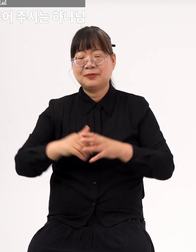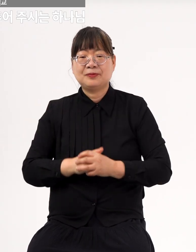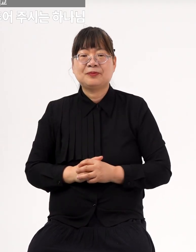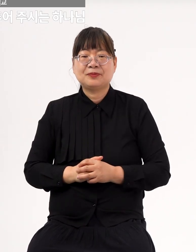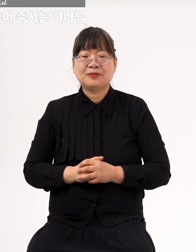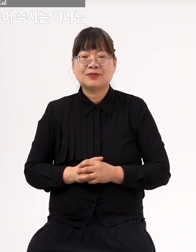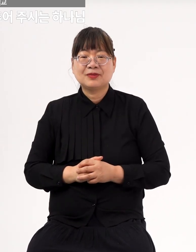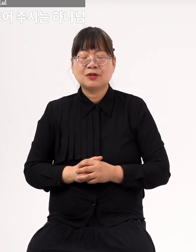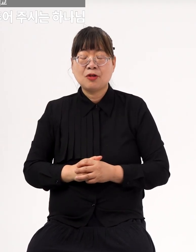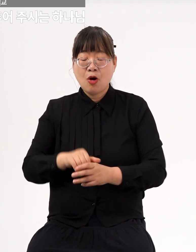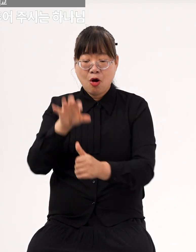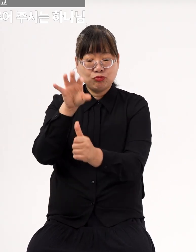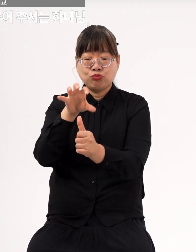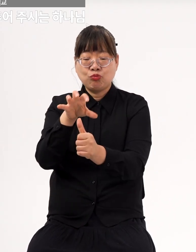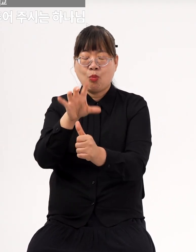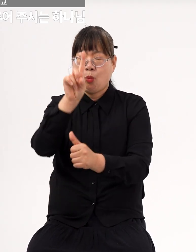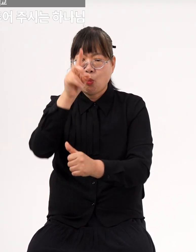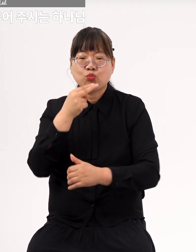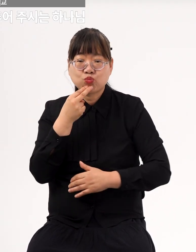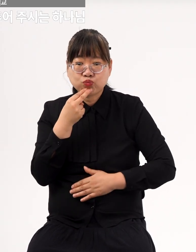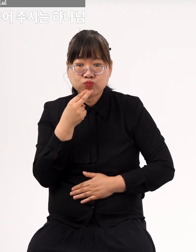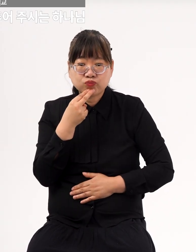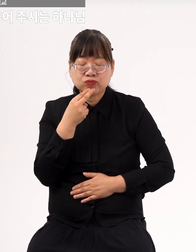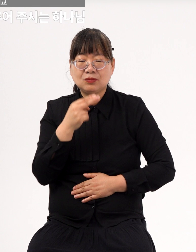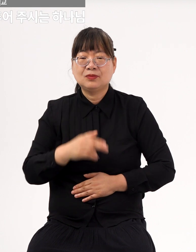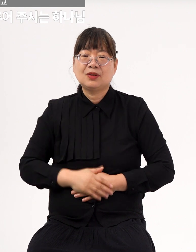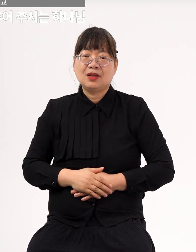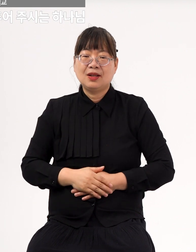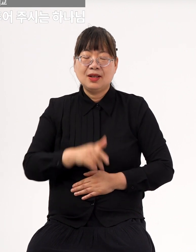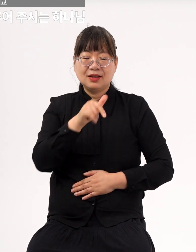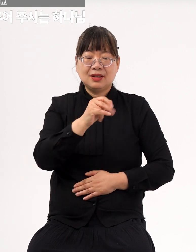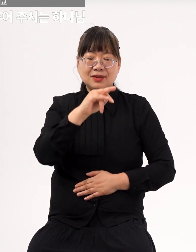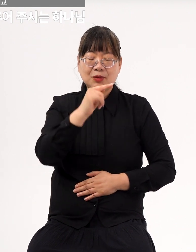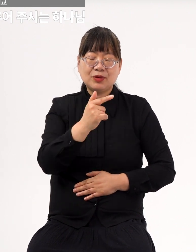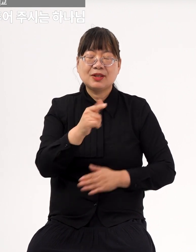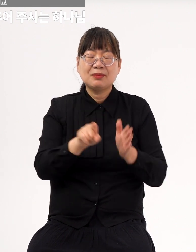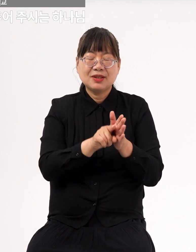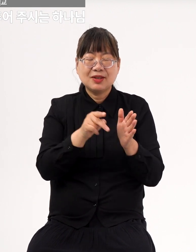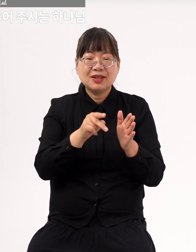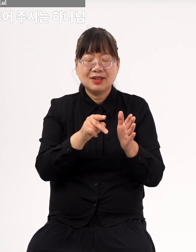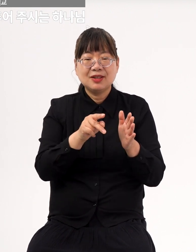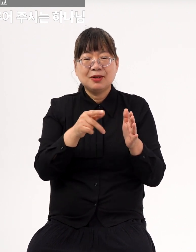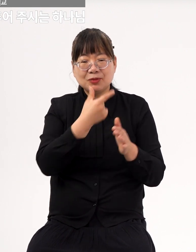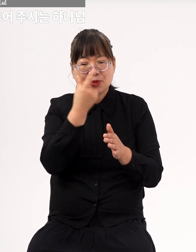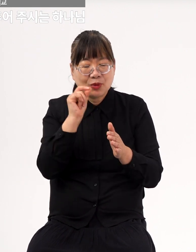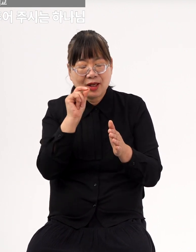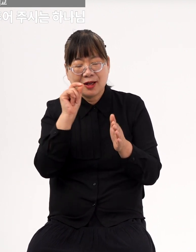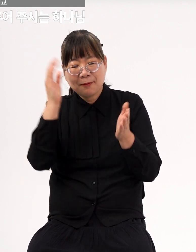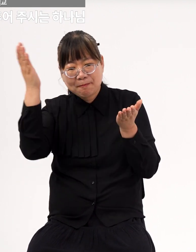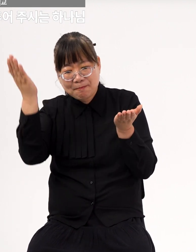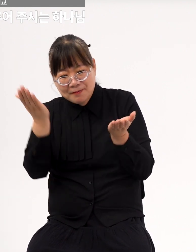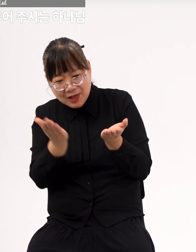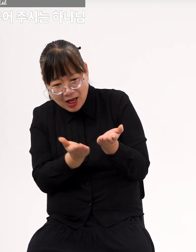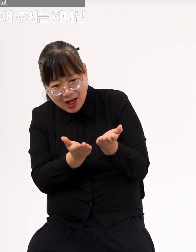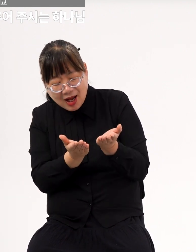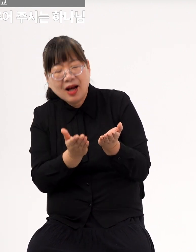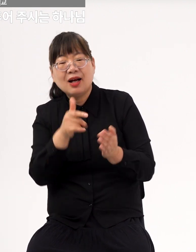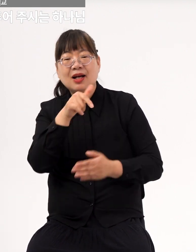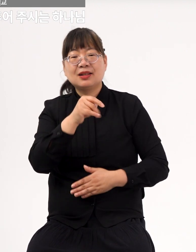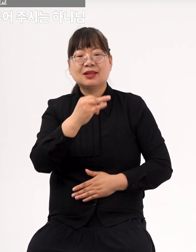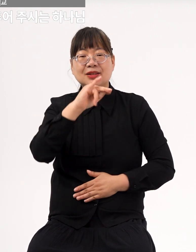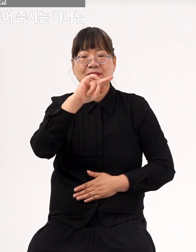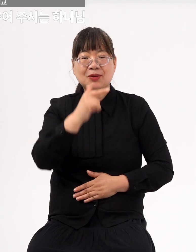기어코 야단을 치지 않고 낮아지셔서 기도원의 눈높이에 맞추어